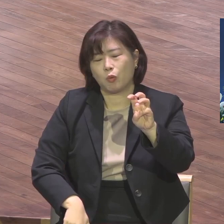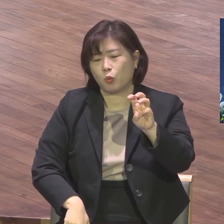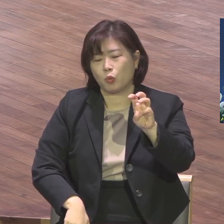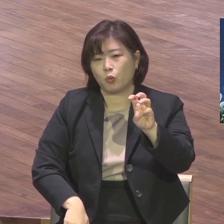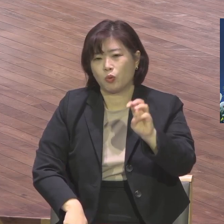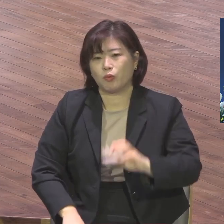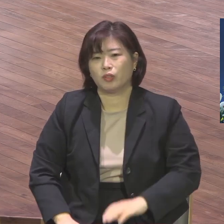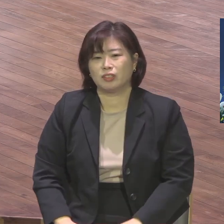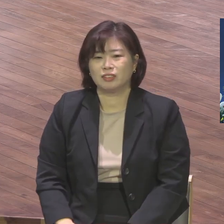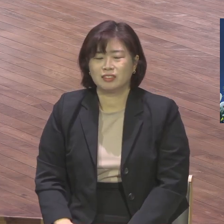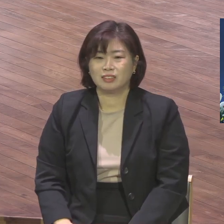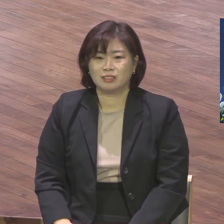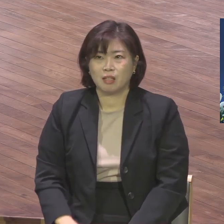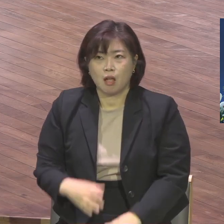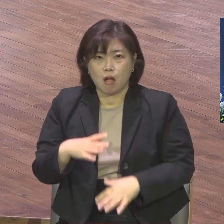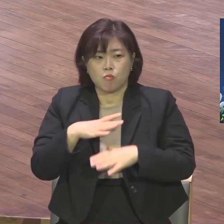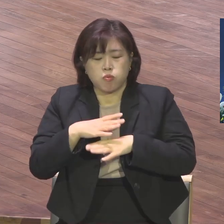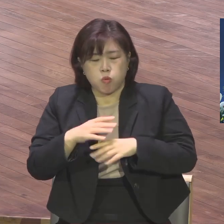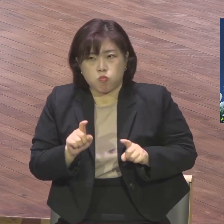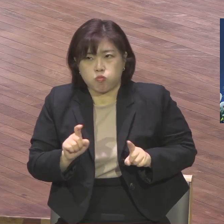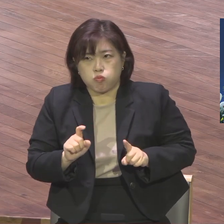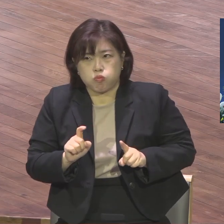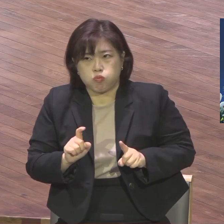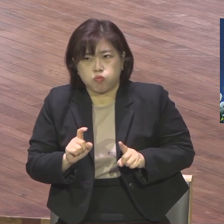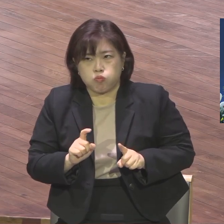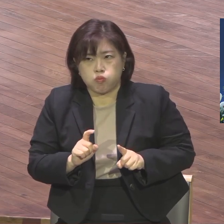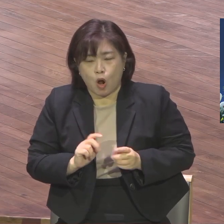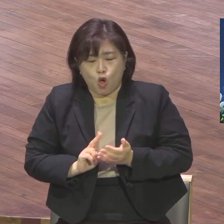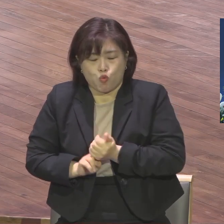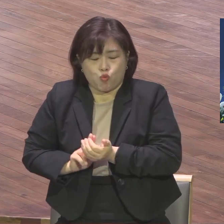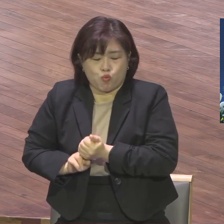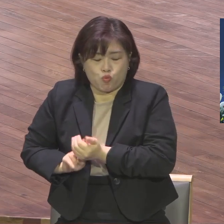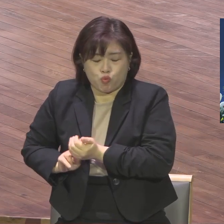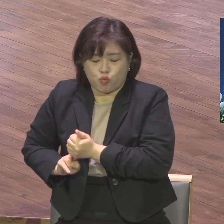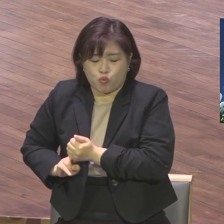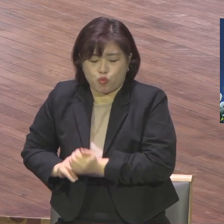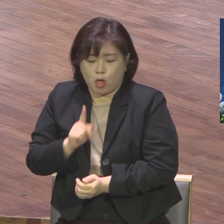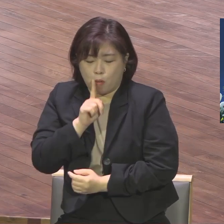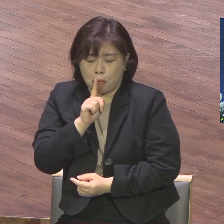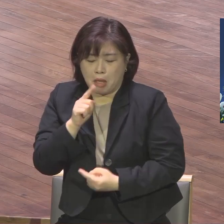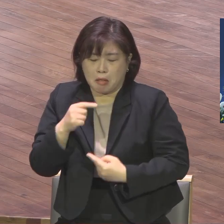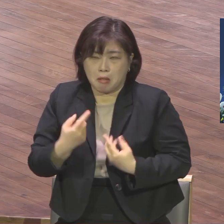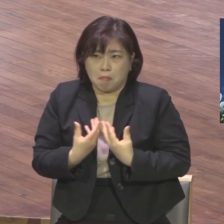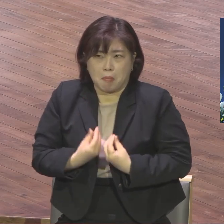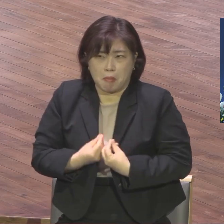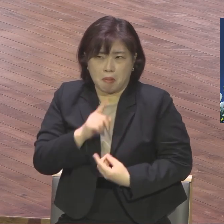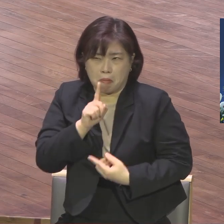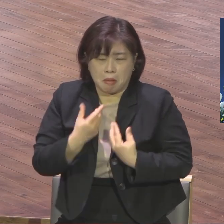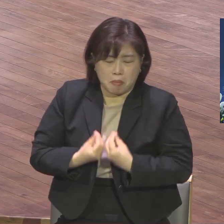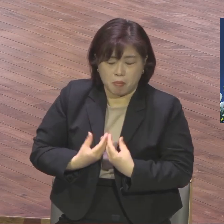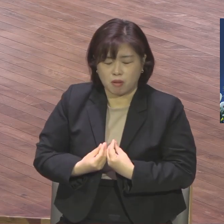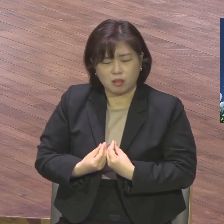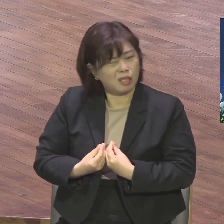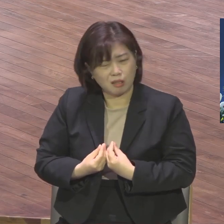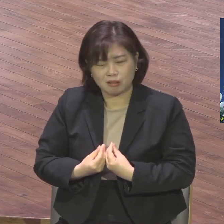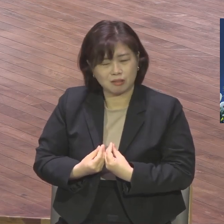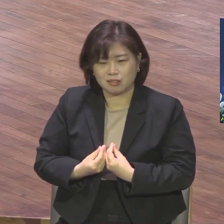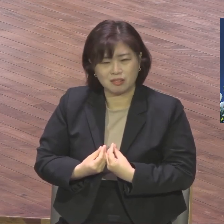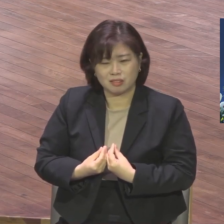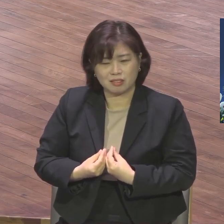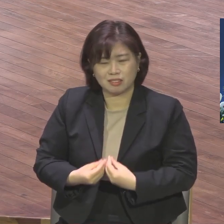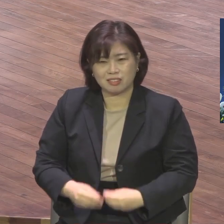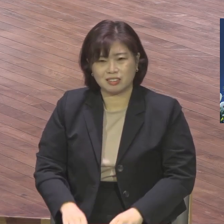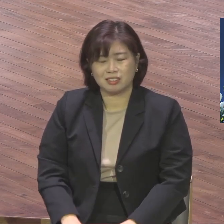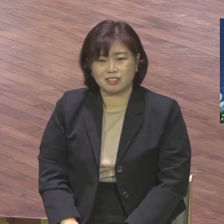뭘 그렇게 겁이 나서 뭐가 그 두려워서 착 숨기나 말이야 그런 거 확 깨가지고 그냥 알리고